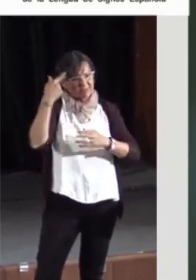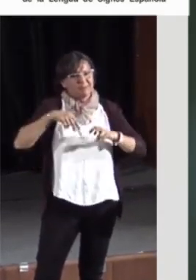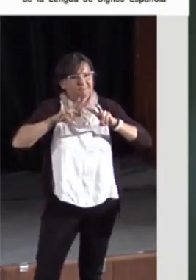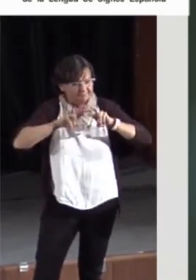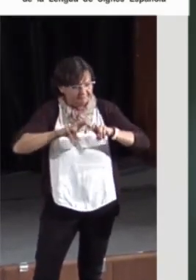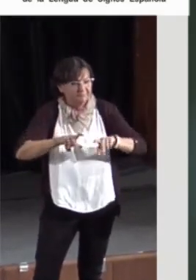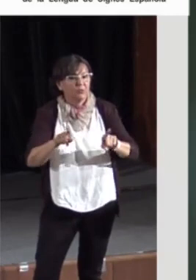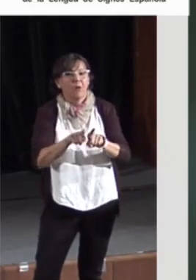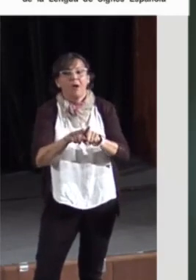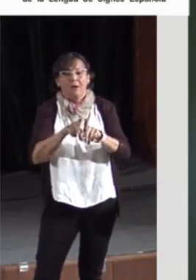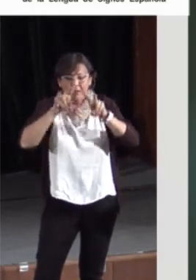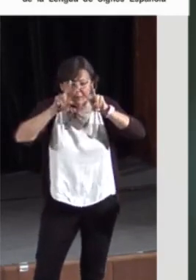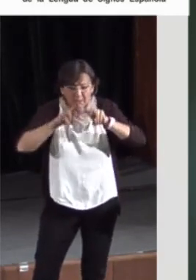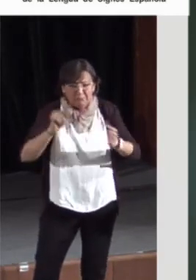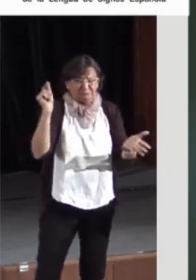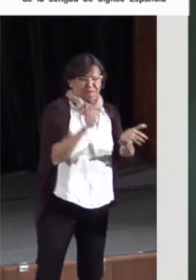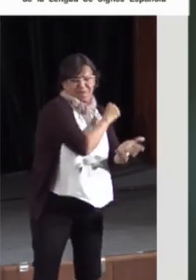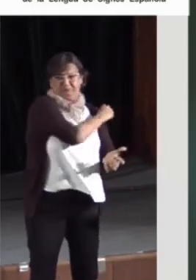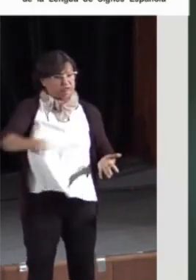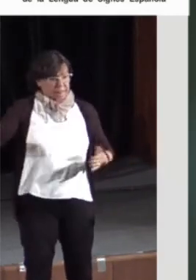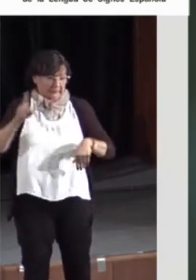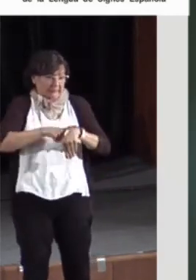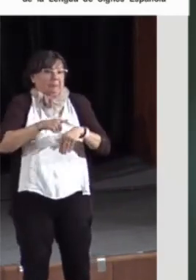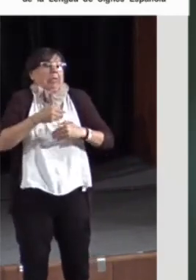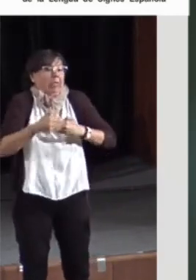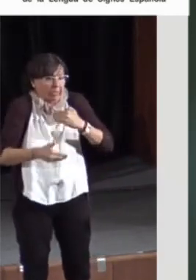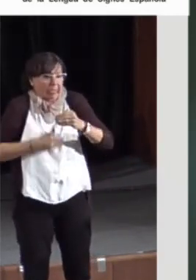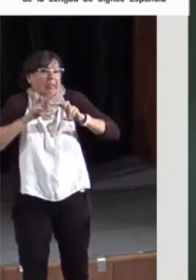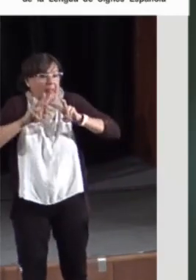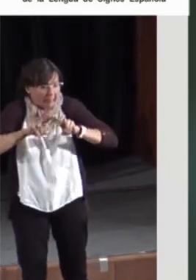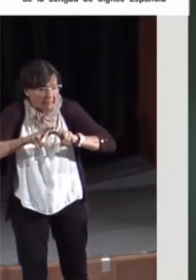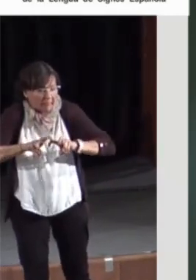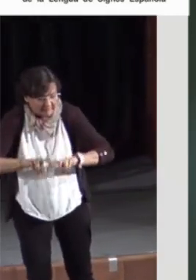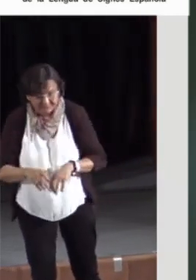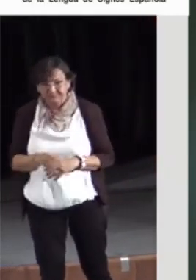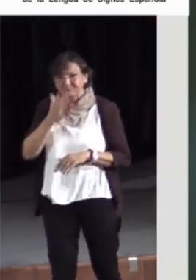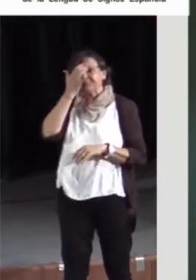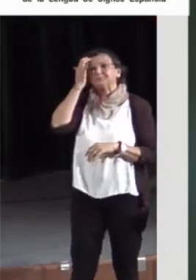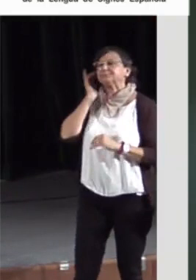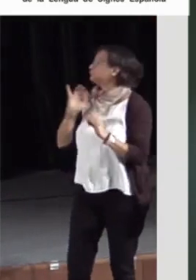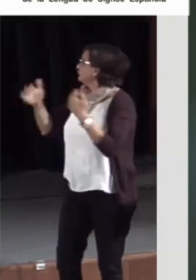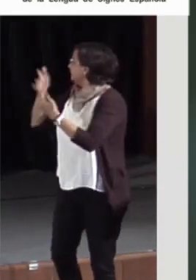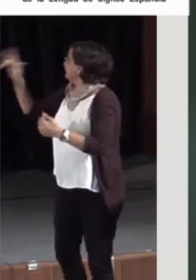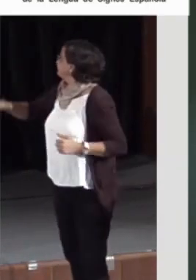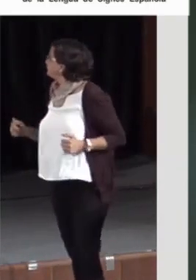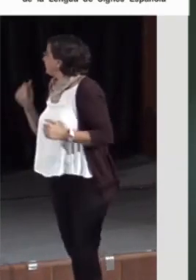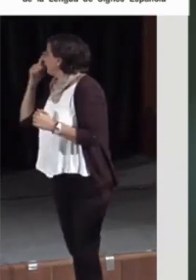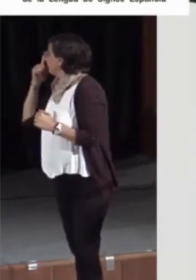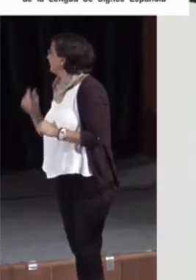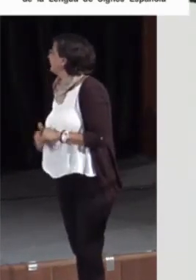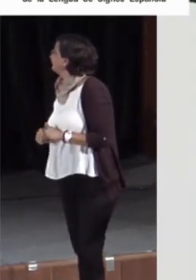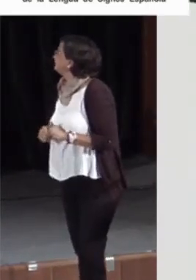no se entiende. Y hace 1 año y medio comenzamos esta investigación, el tiempo ha pasado volando y las investigaciones, como